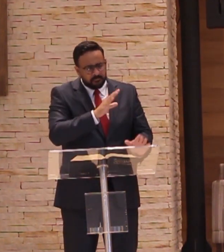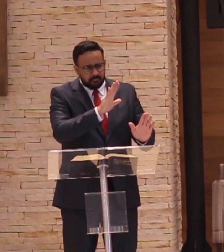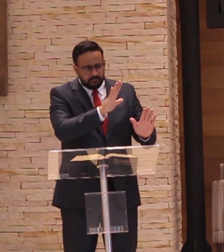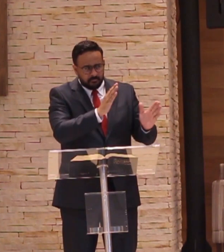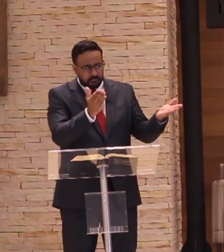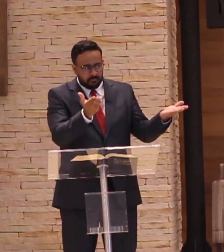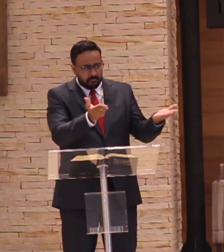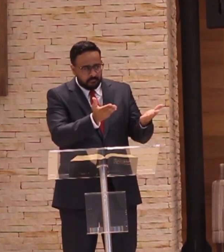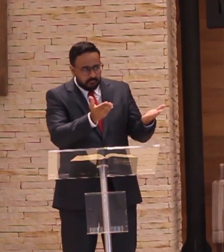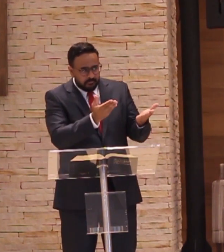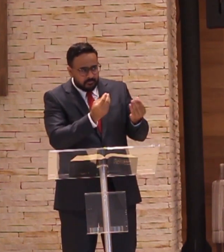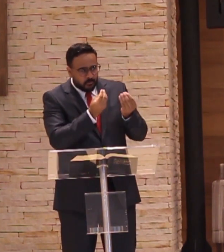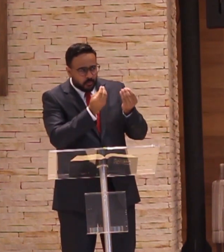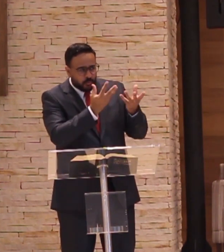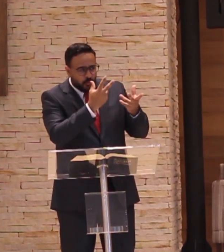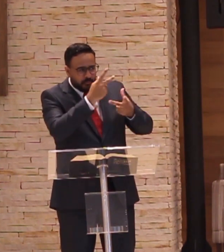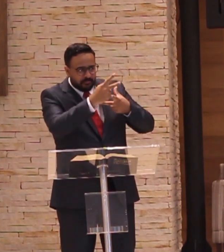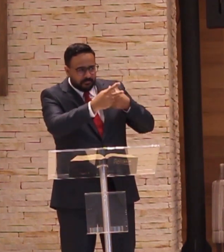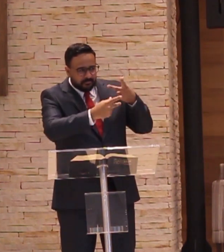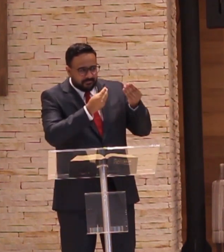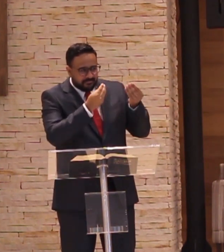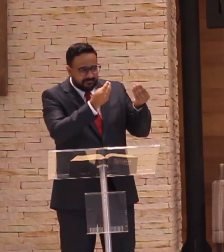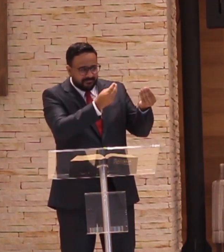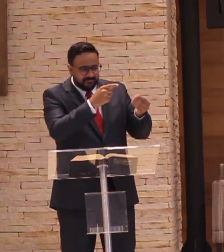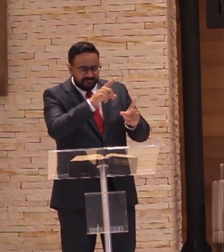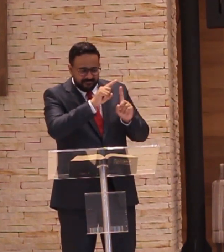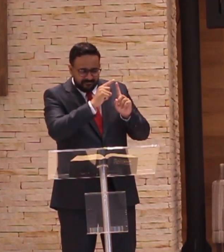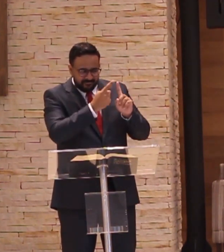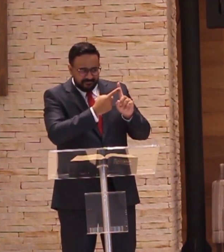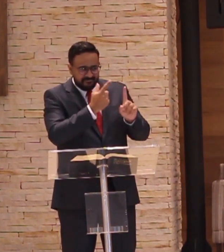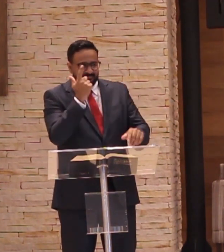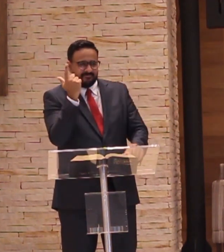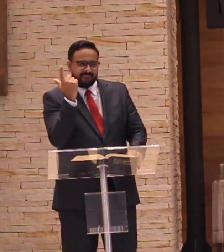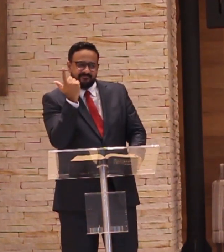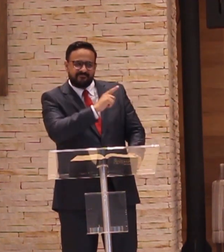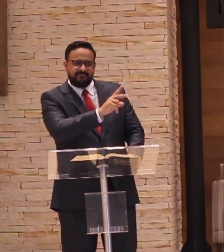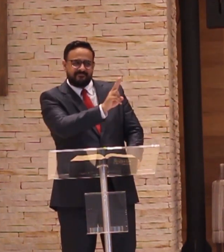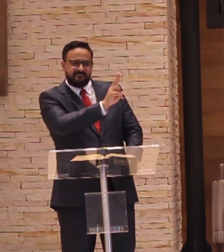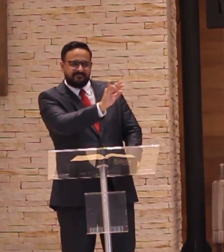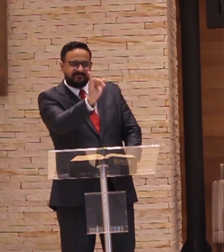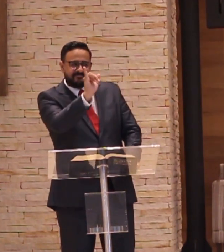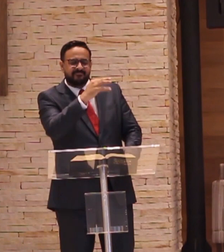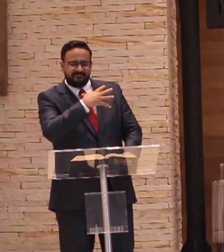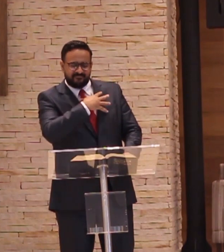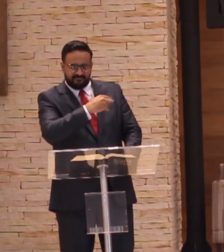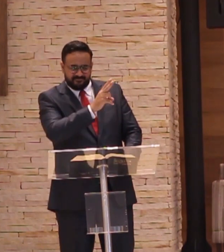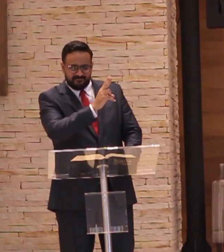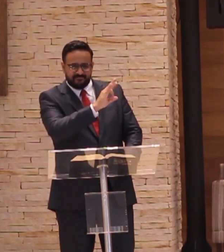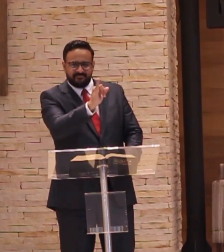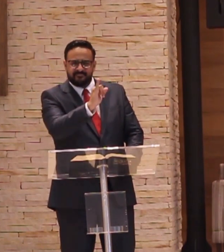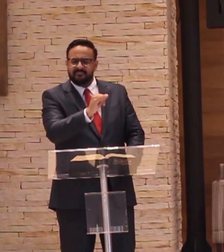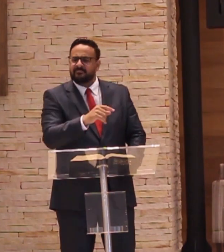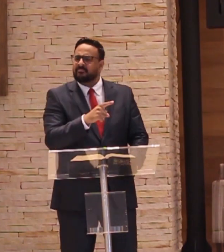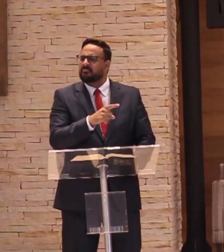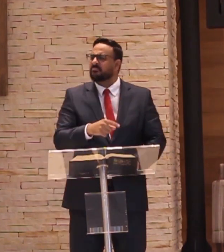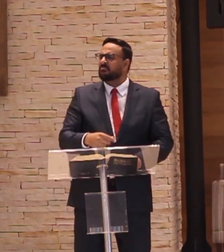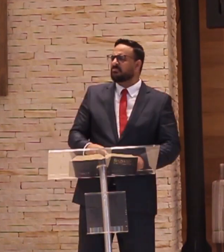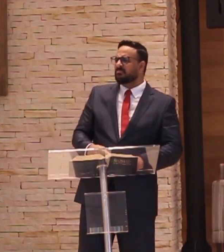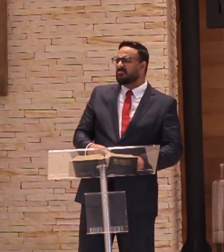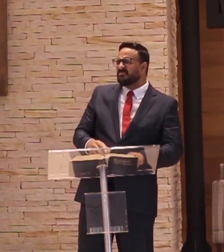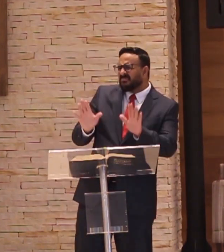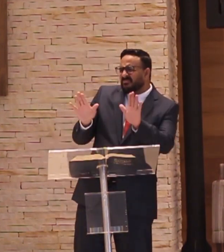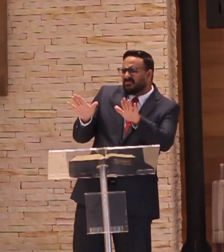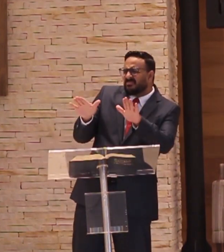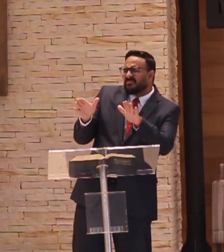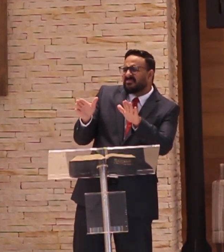"A sua esposa é estéril, mas Deus vai lhe dar um presente. Ela vai engravidar em